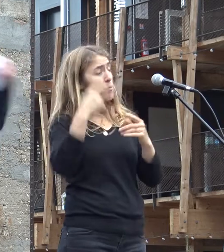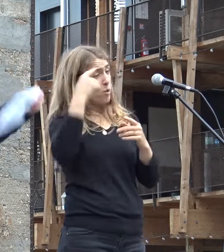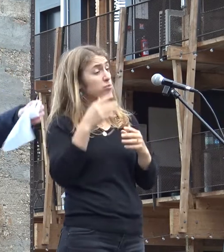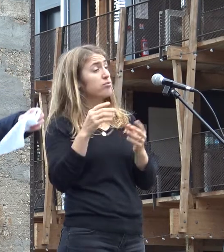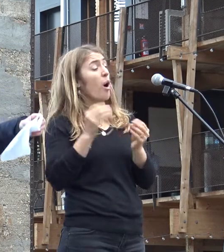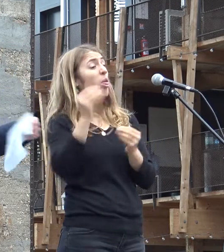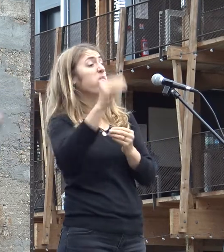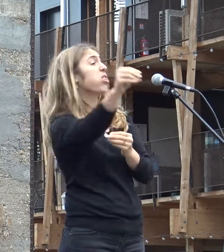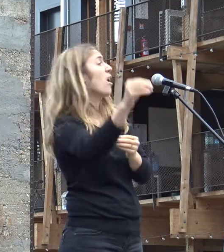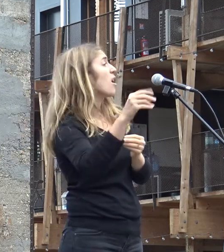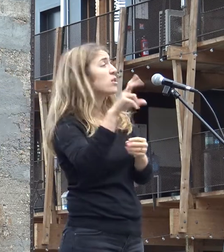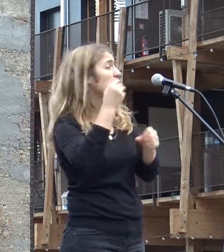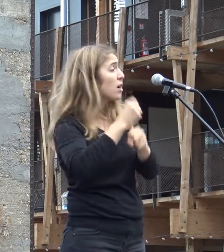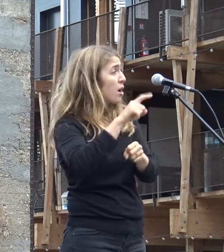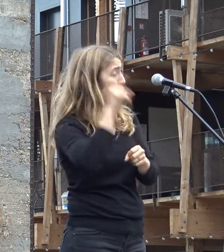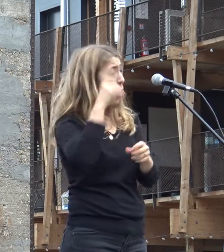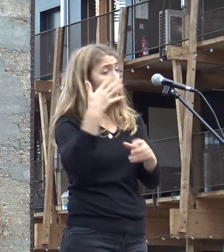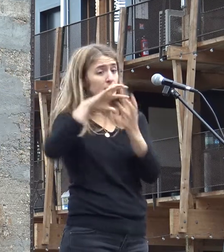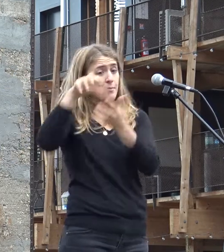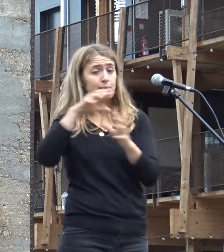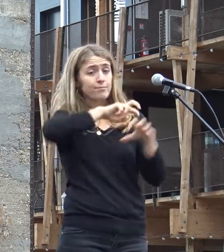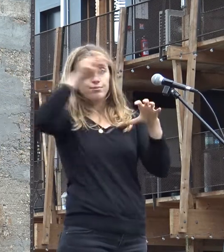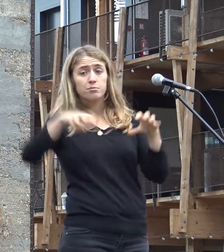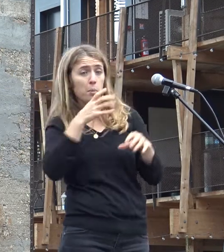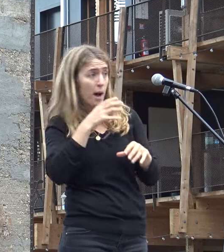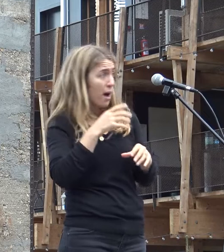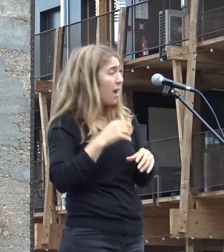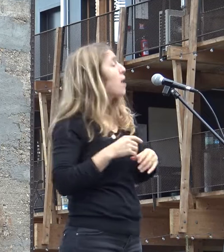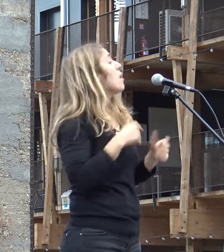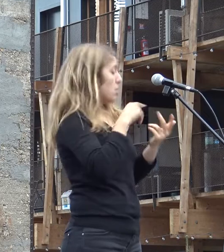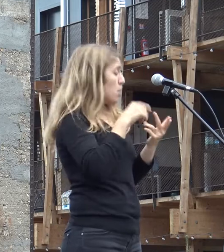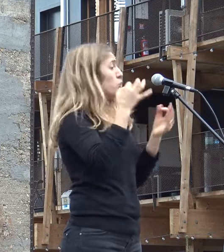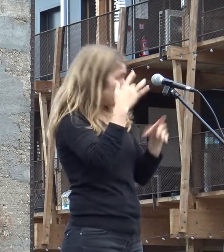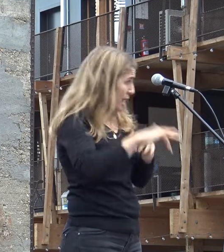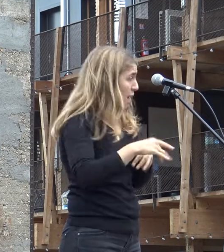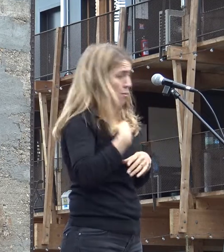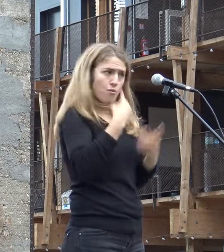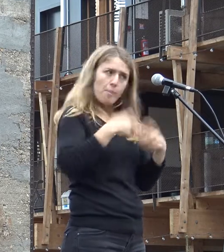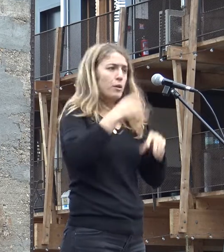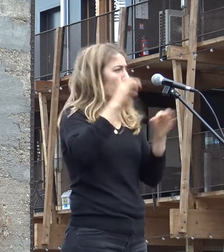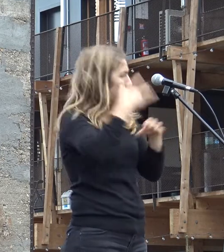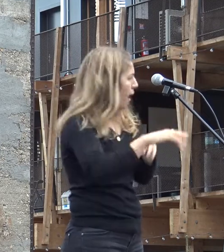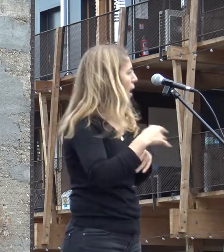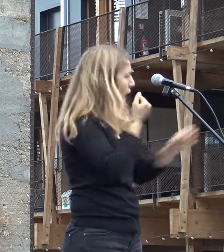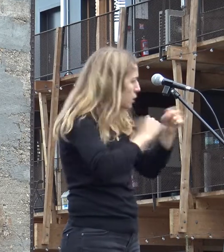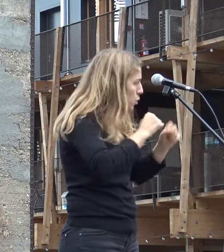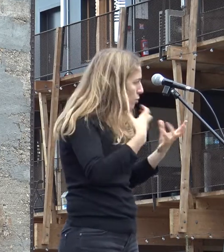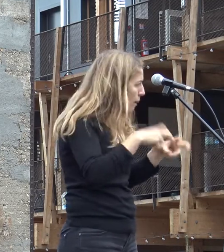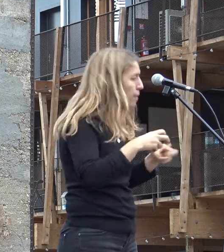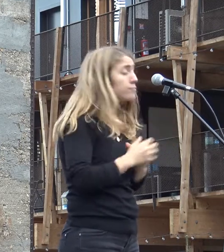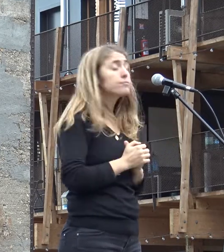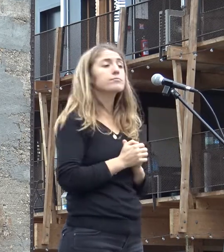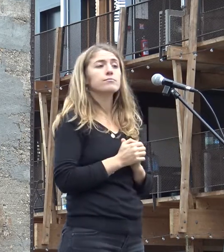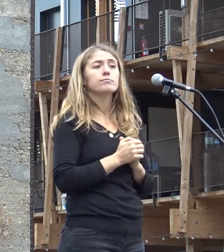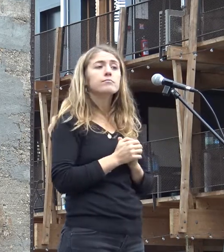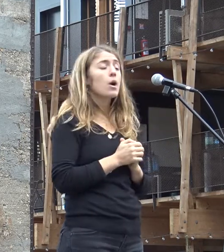parce qu'il n'y a pas de planète B, parce qu'il est déjà tard, et que nous ne voulons pas qu'il soit trop tard pour agir. Alors aujourd'hui, tous ensemble,